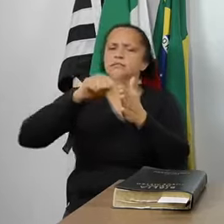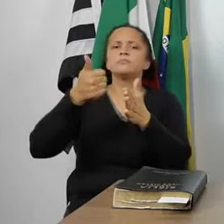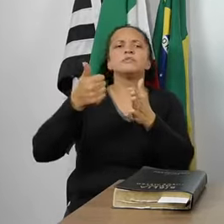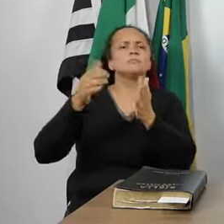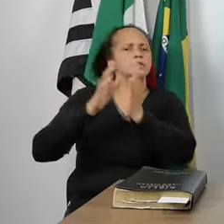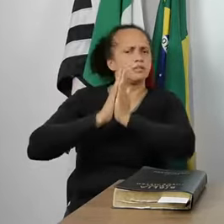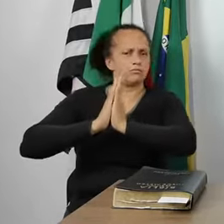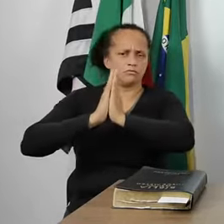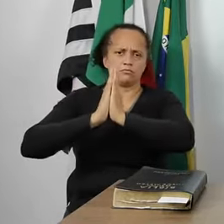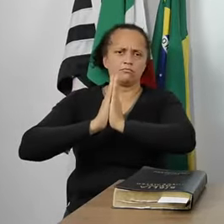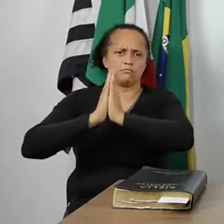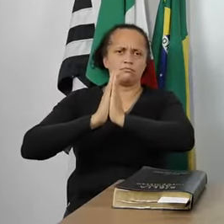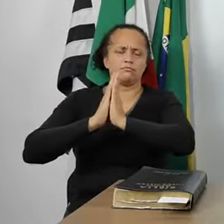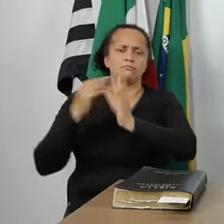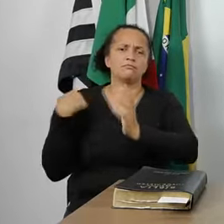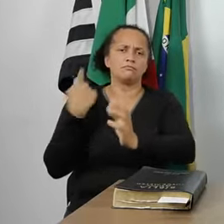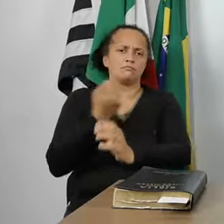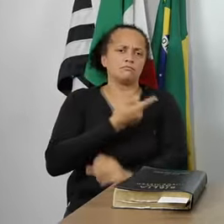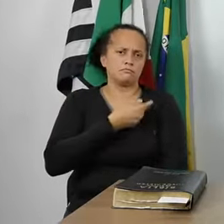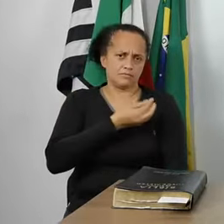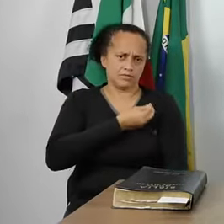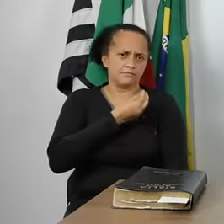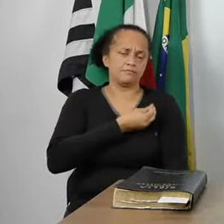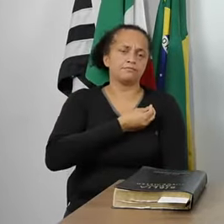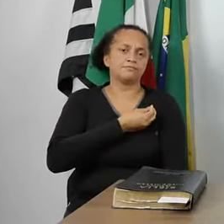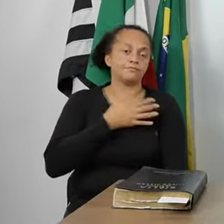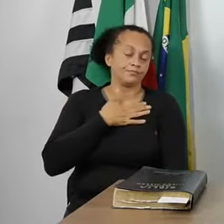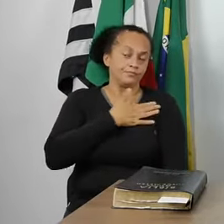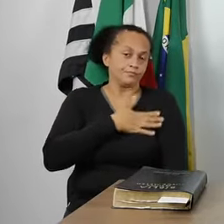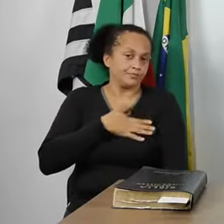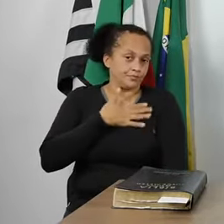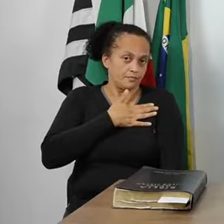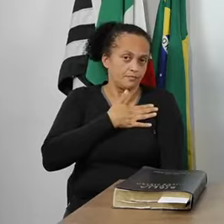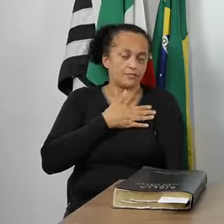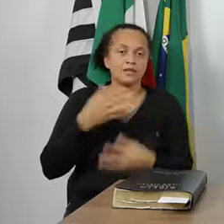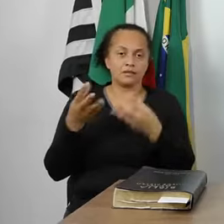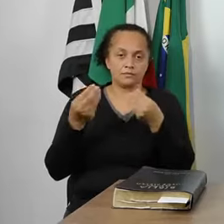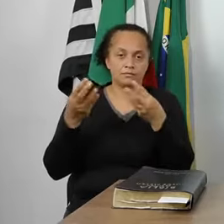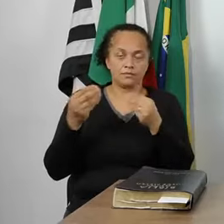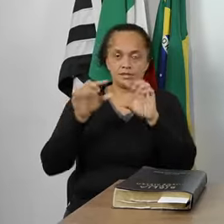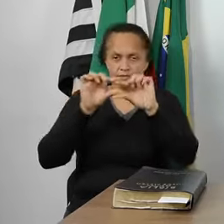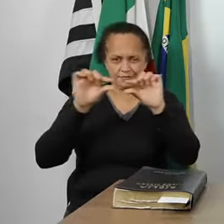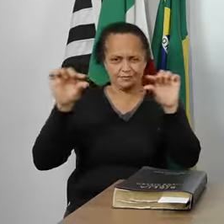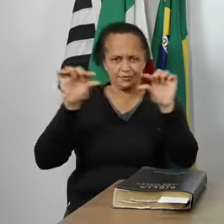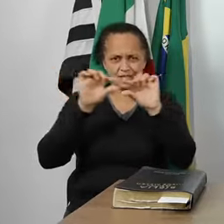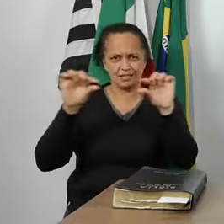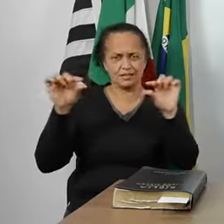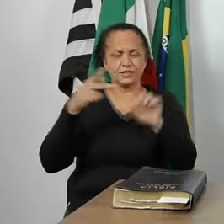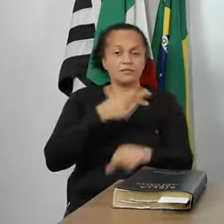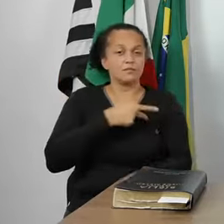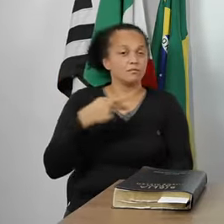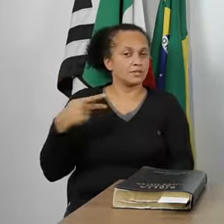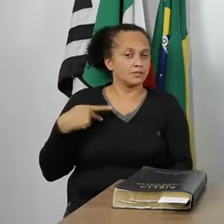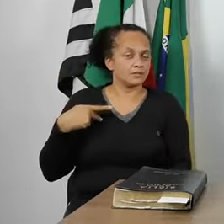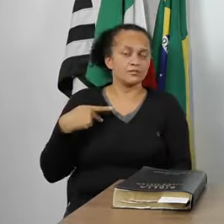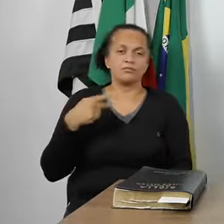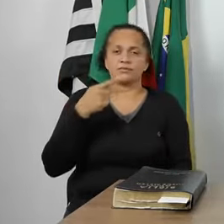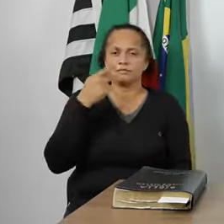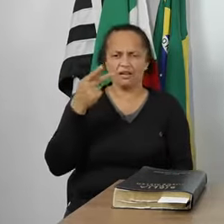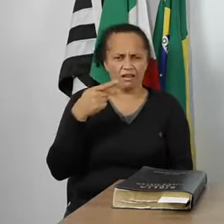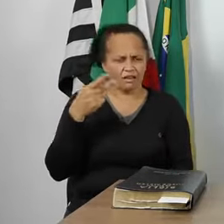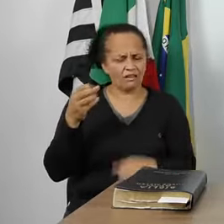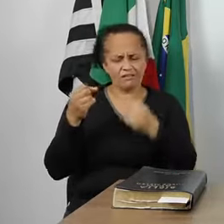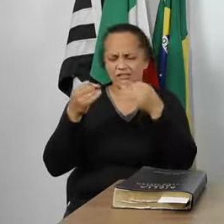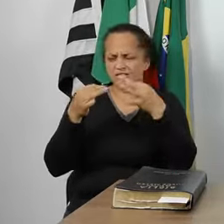a oração na nossa vida. Eu gosto muito de uma frase que o pastor Fernando fala, e eu também já vi outros ministros